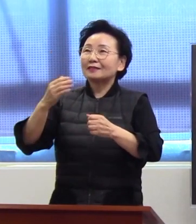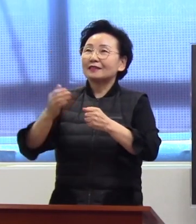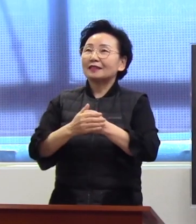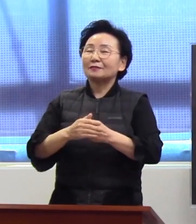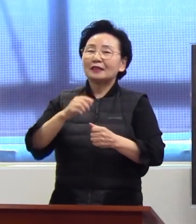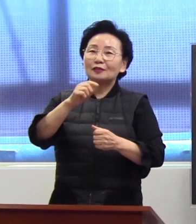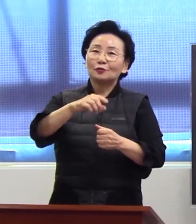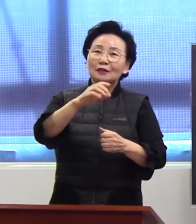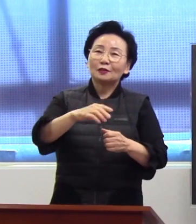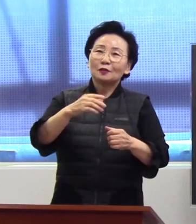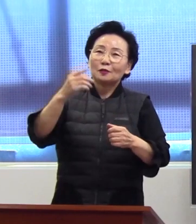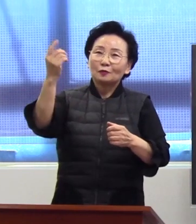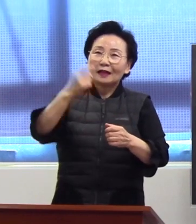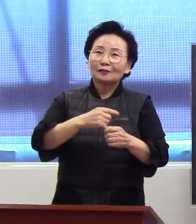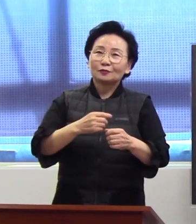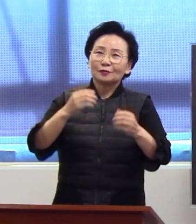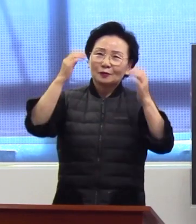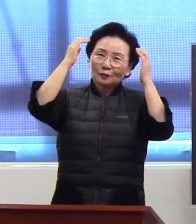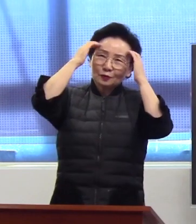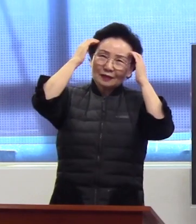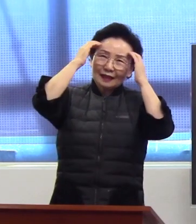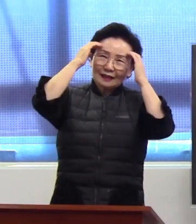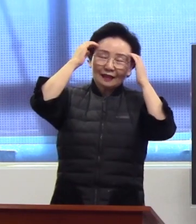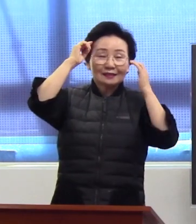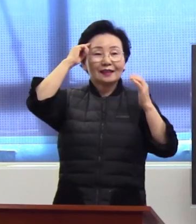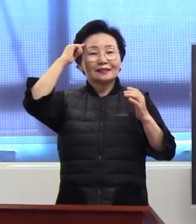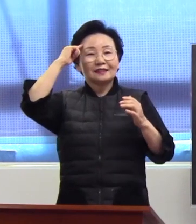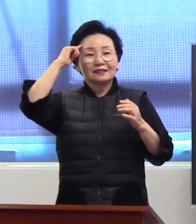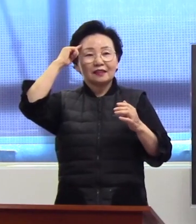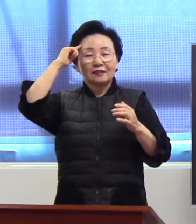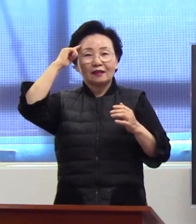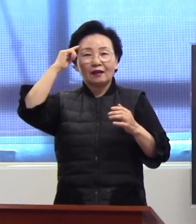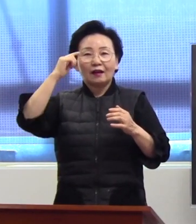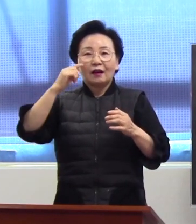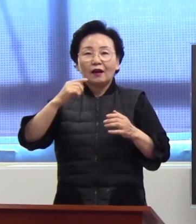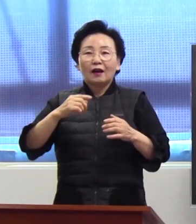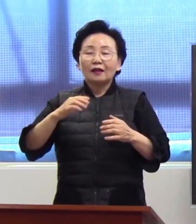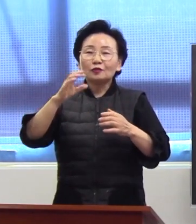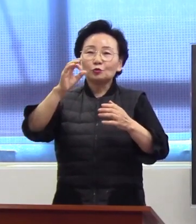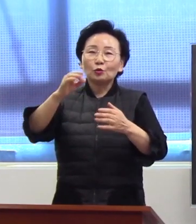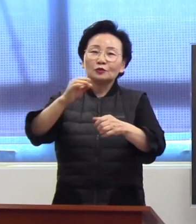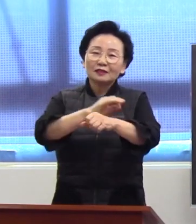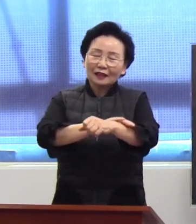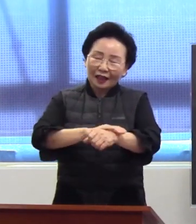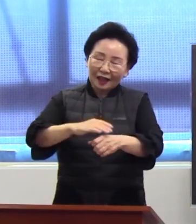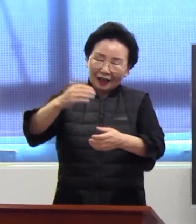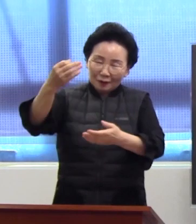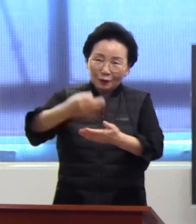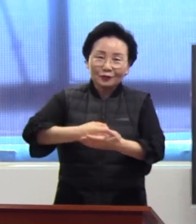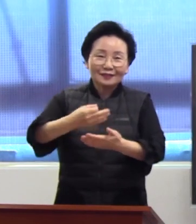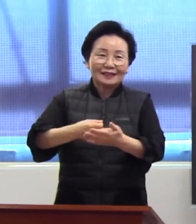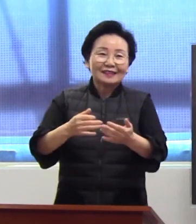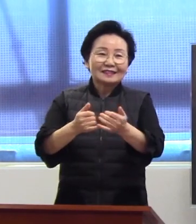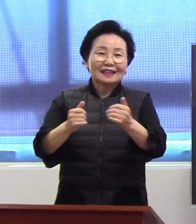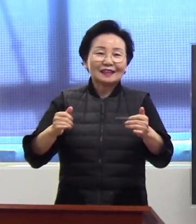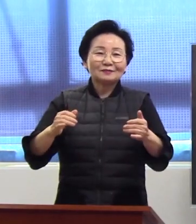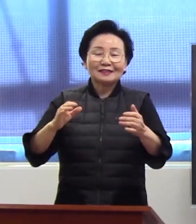말씀하셨기 때문에 이곳에 와가지고 고생하나 생각했는데 아니 돈을 잘 버는 거야.